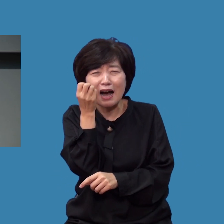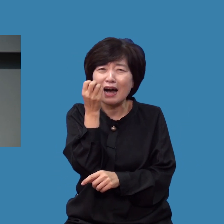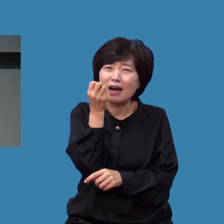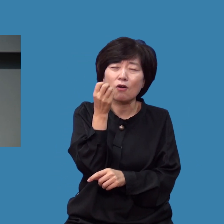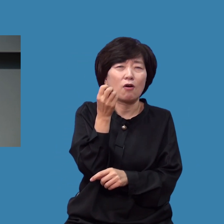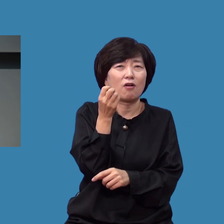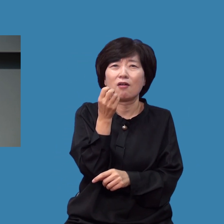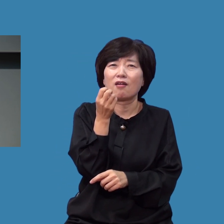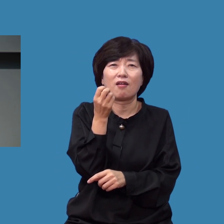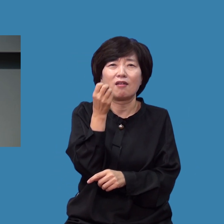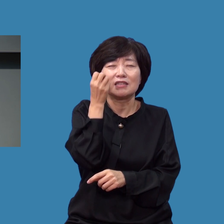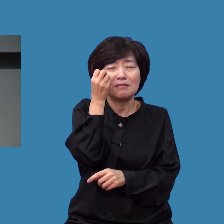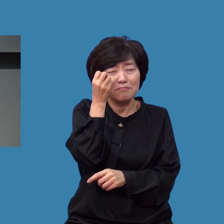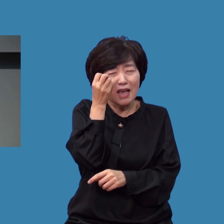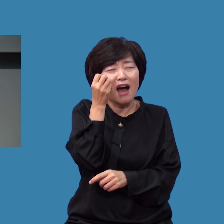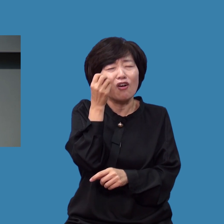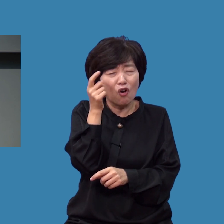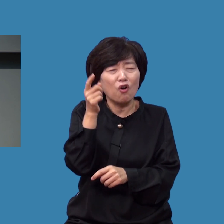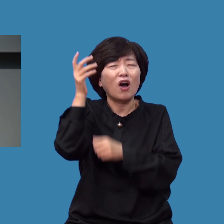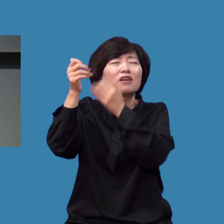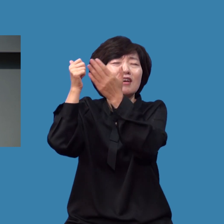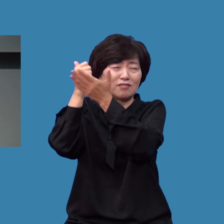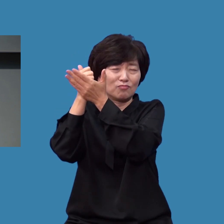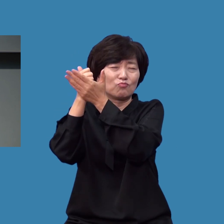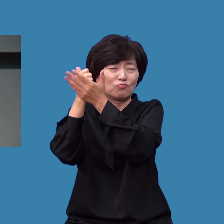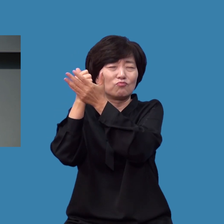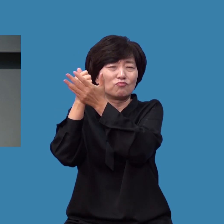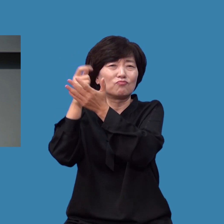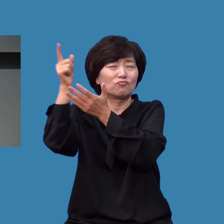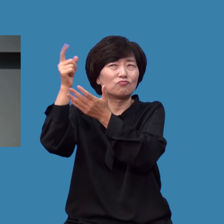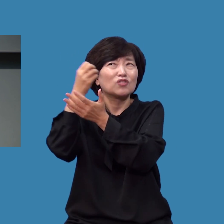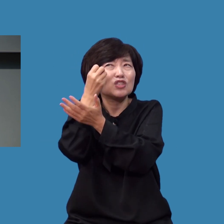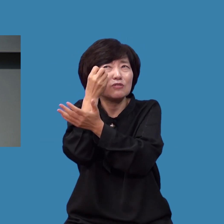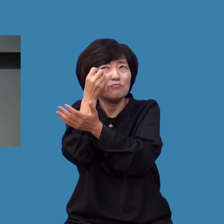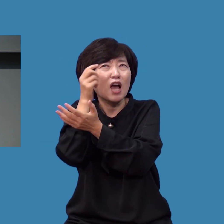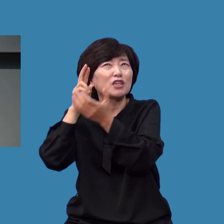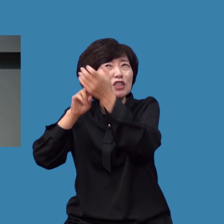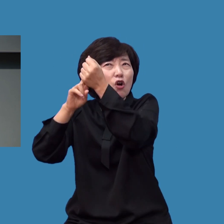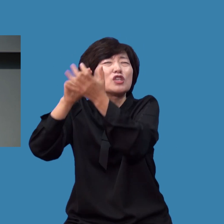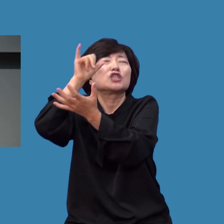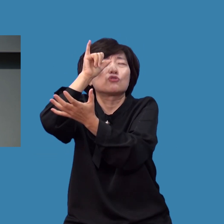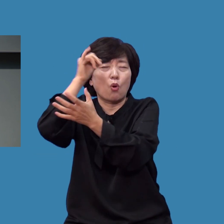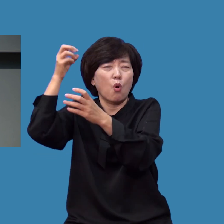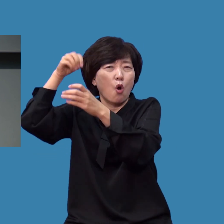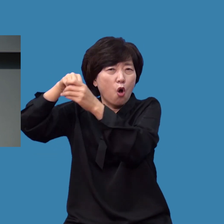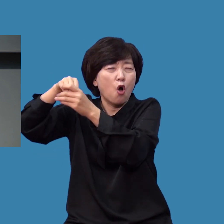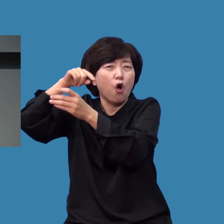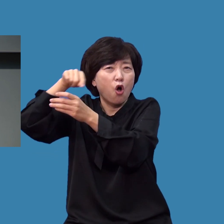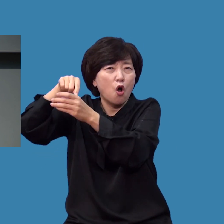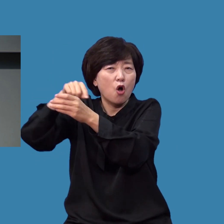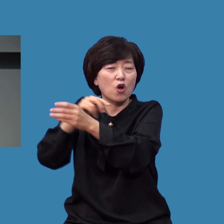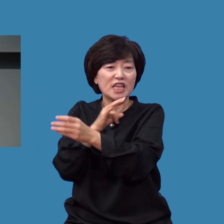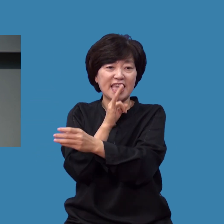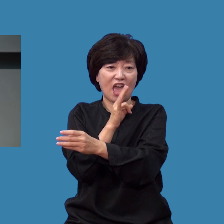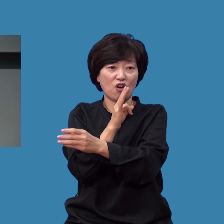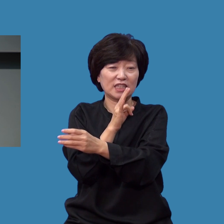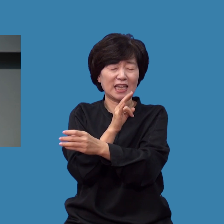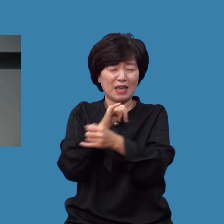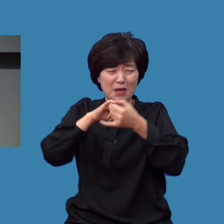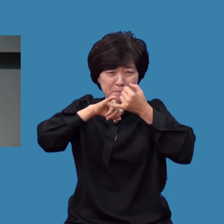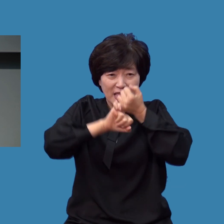없어요. 물론 그것이 포함되어 있어요. 하나님이 하시는 일이니까 당연히 신비한 영역이 포함되어 있지만 그것이 예언의 본질은